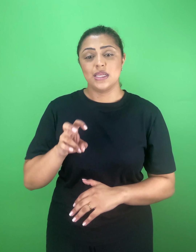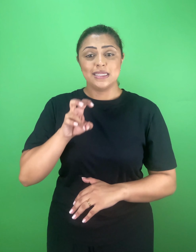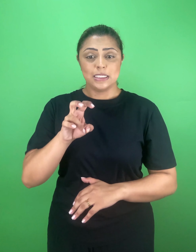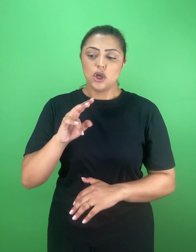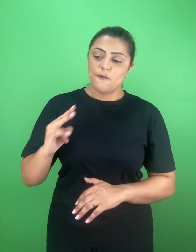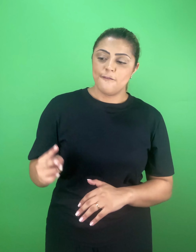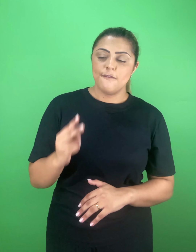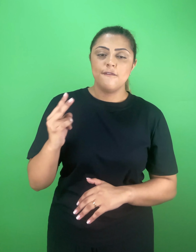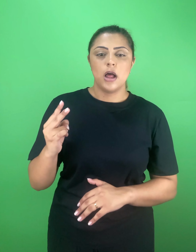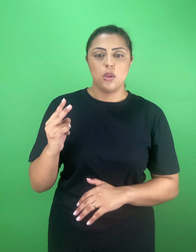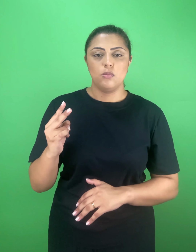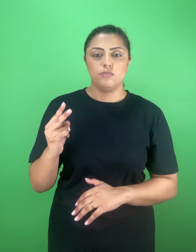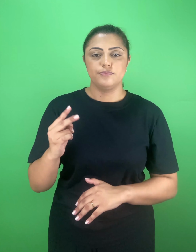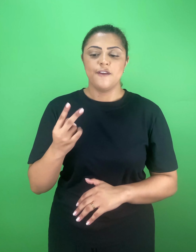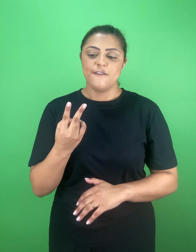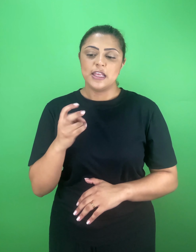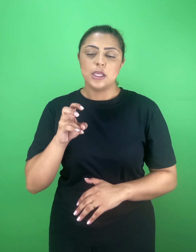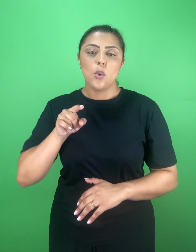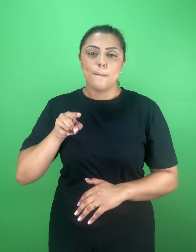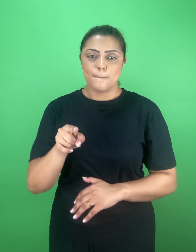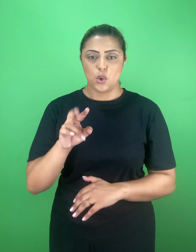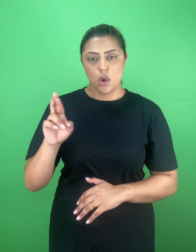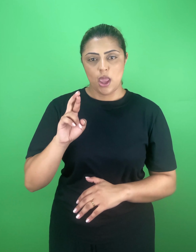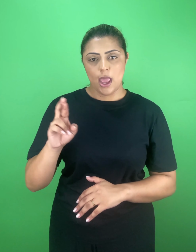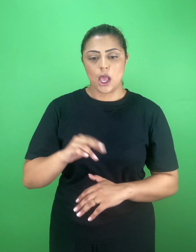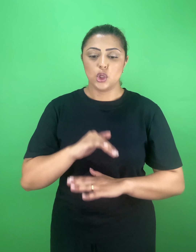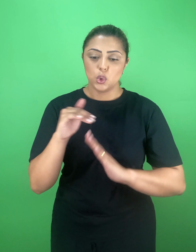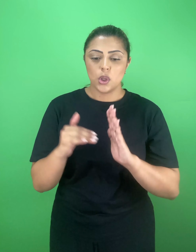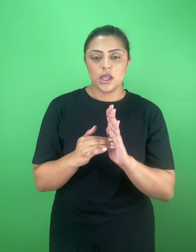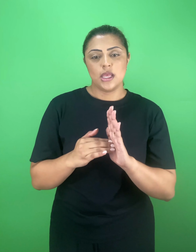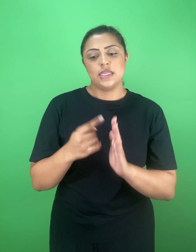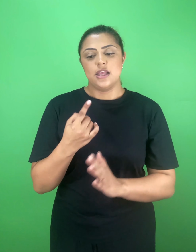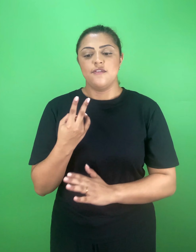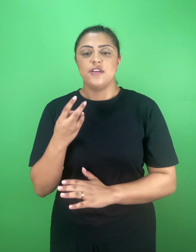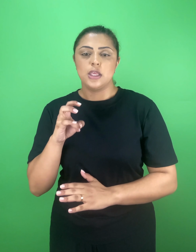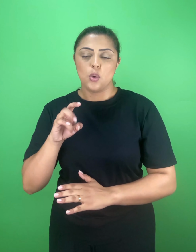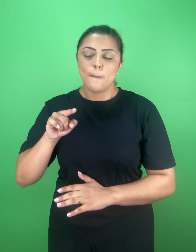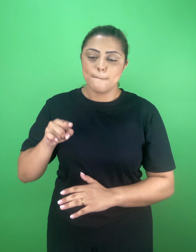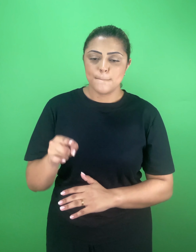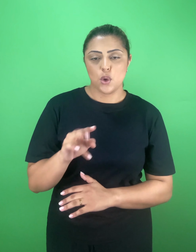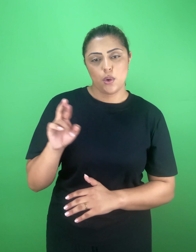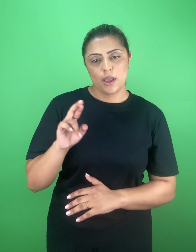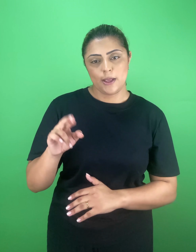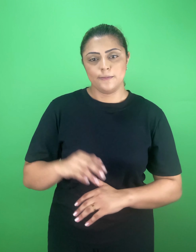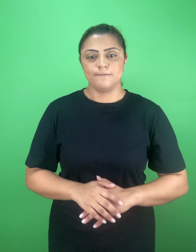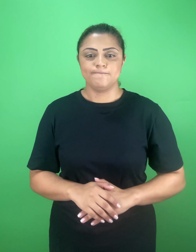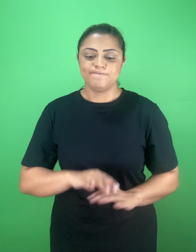mil Categoria Teatro